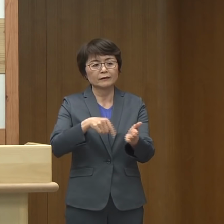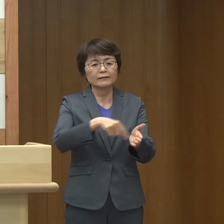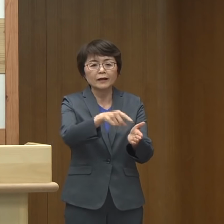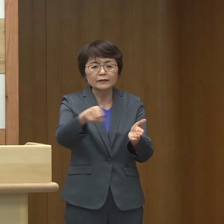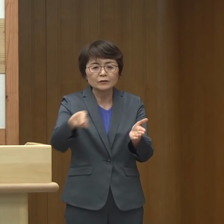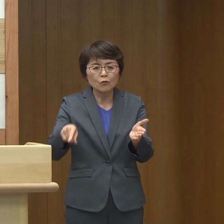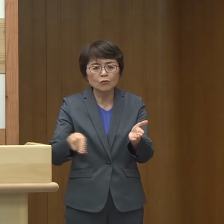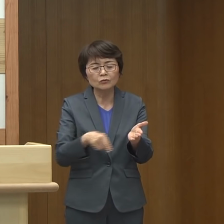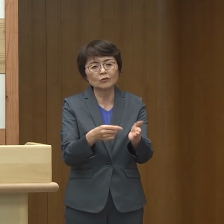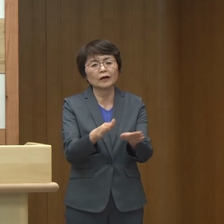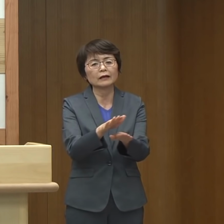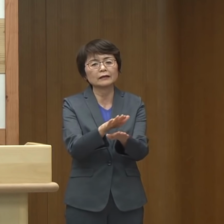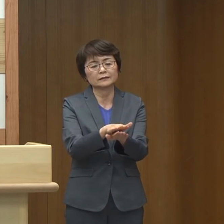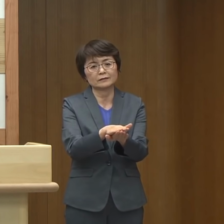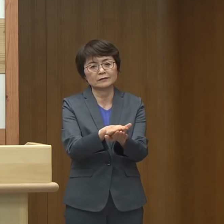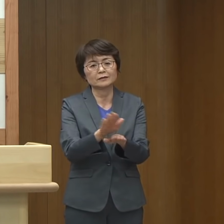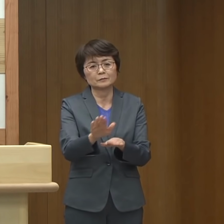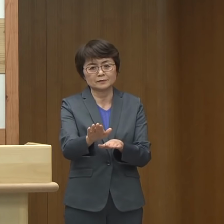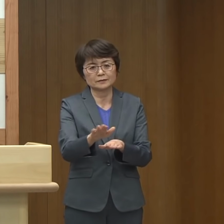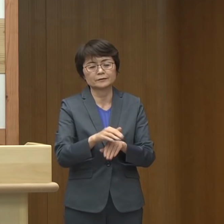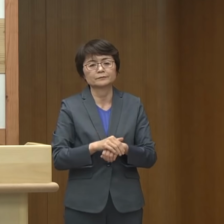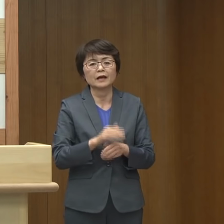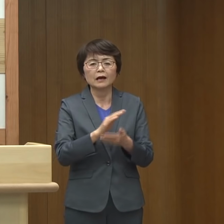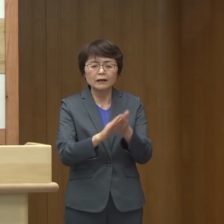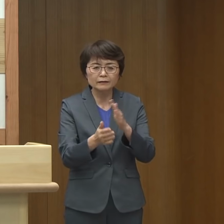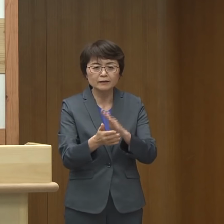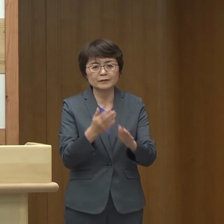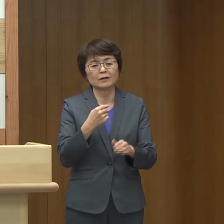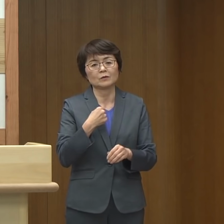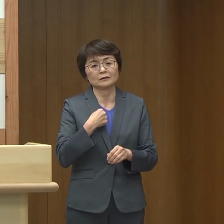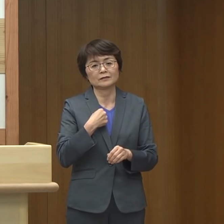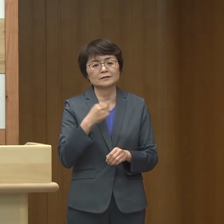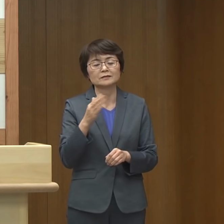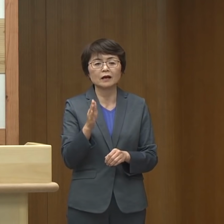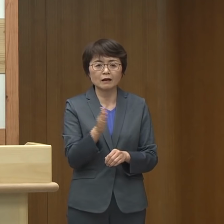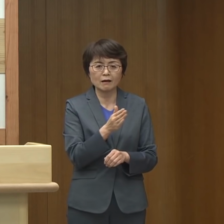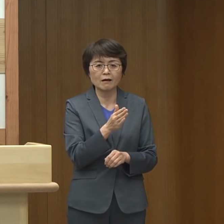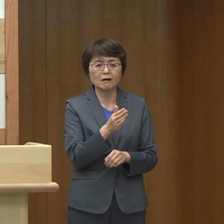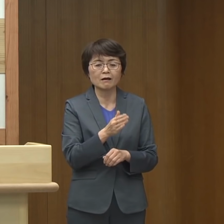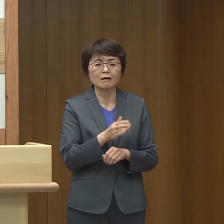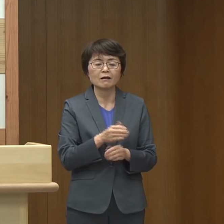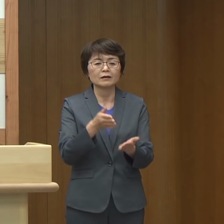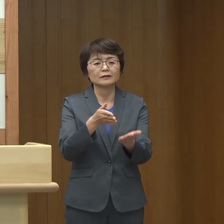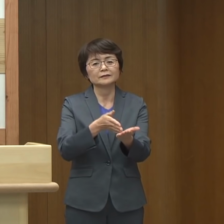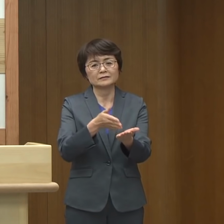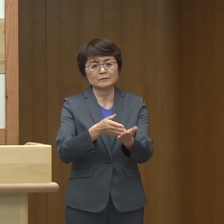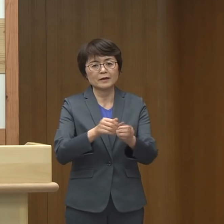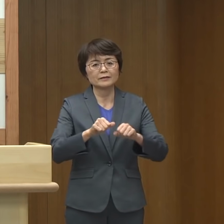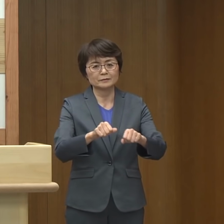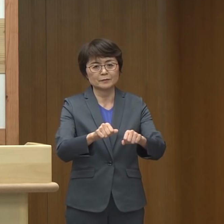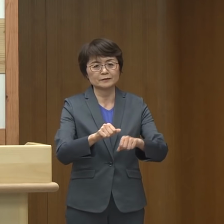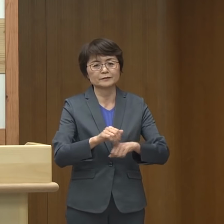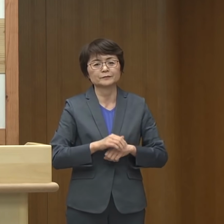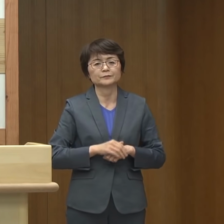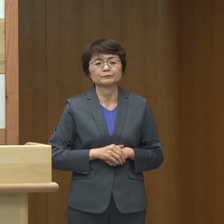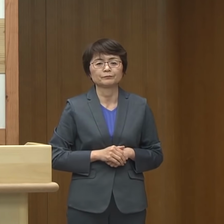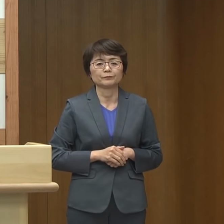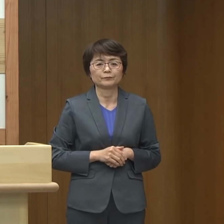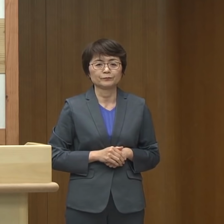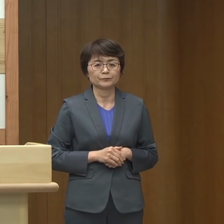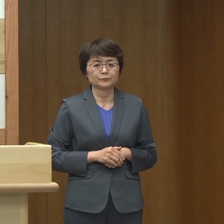なってしまうわけでございますけれども、改めて、私から説明をさせていただきたいというふうに思います